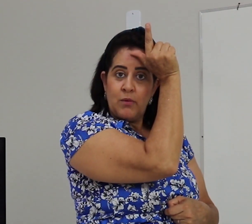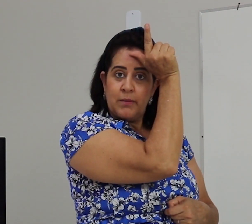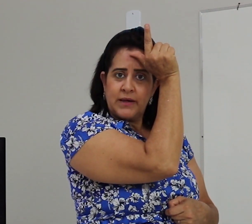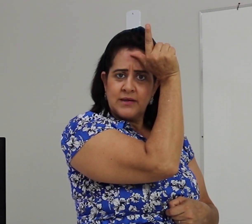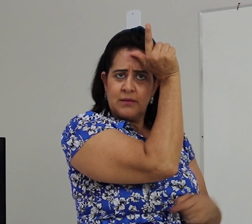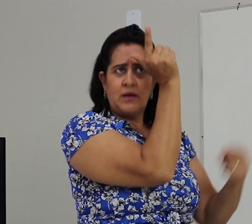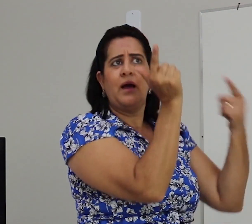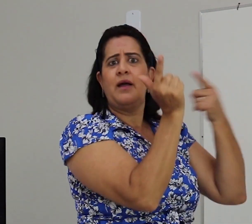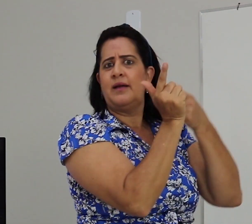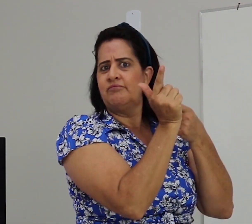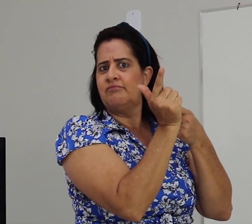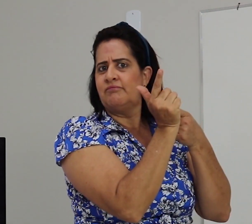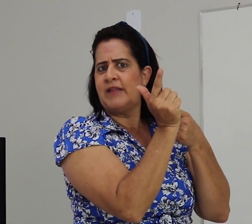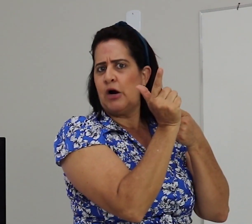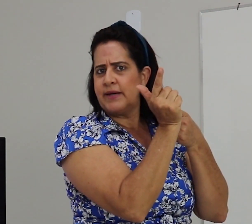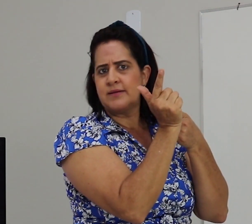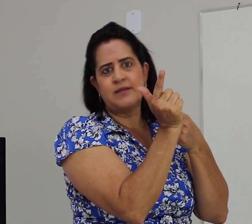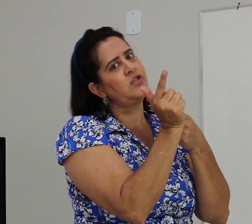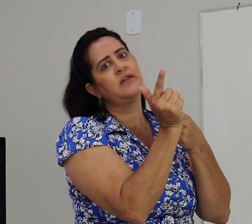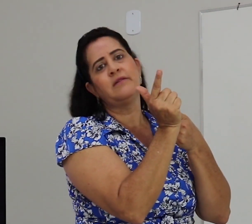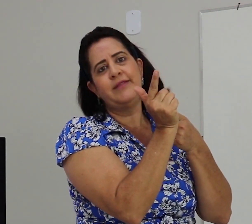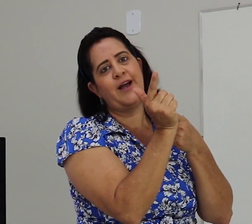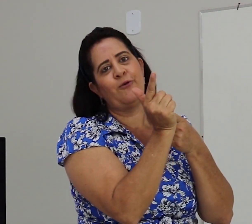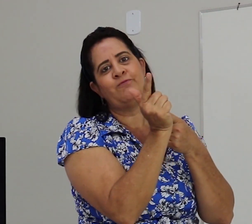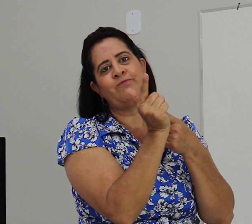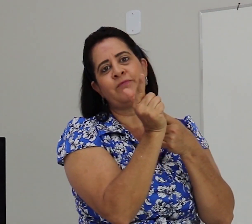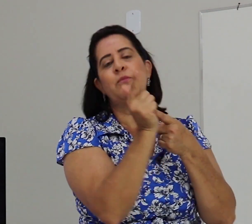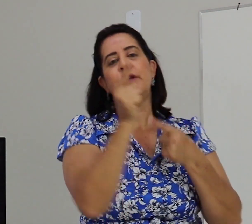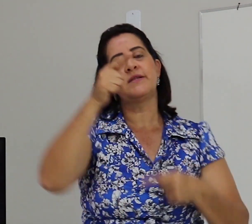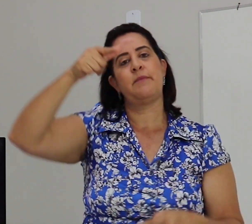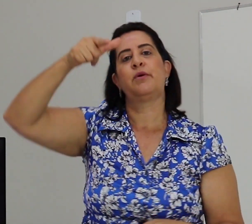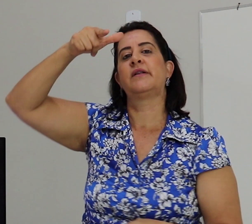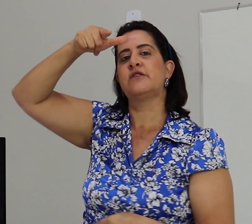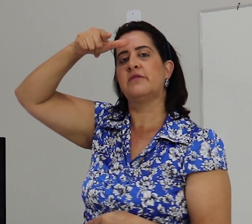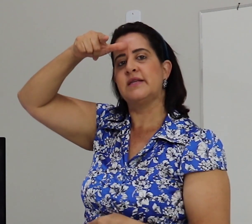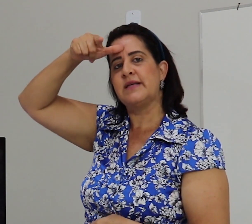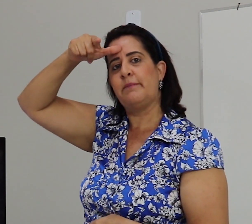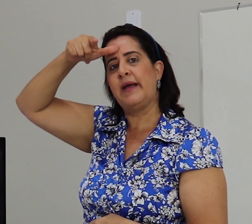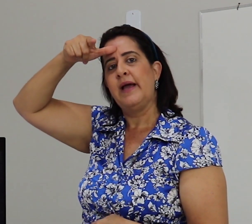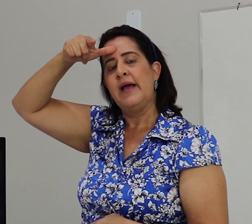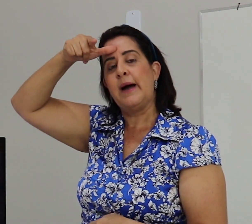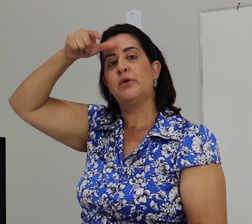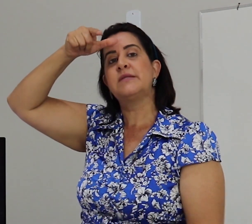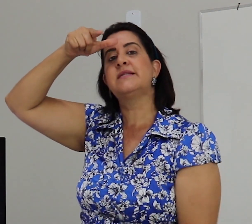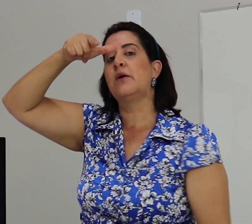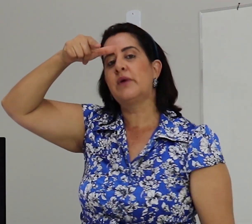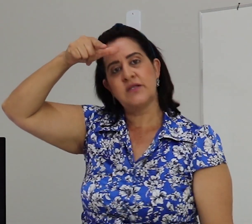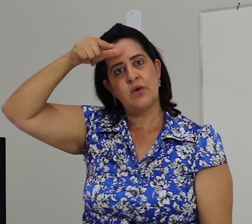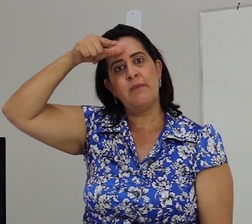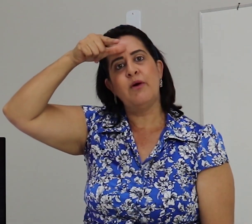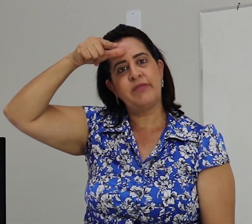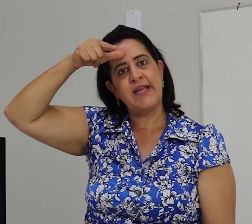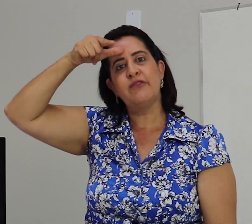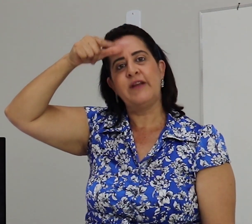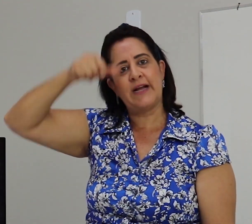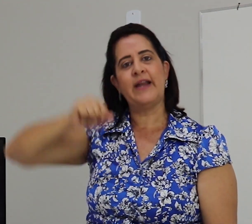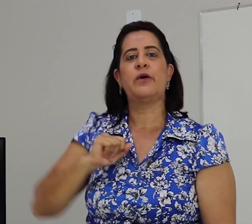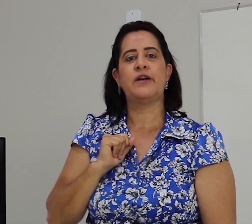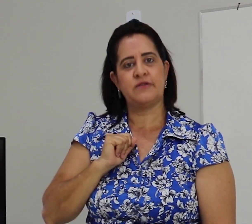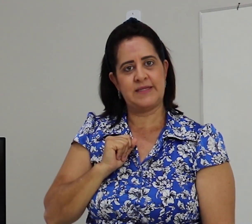para cima. E aí? Dá o mesmo sentido? Não. Por isso que é importante você saber a posição que a sua mão tem que ficar na hora de fazer